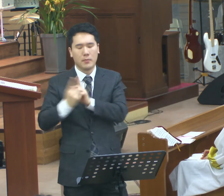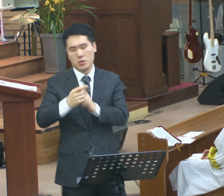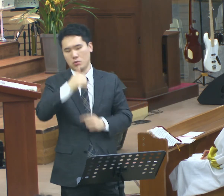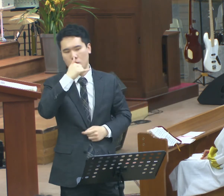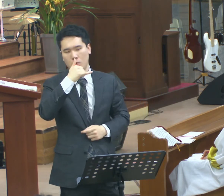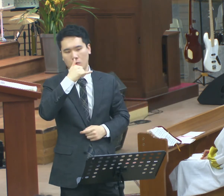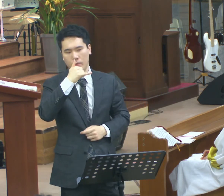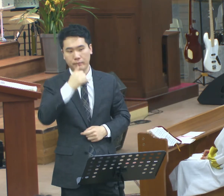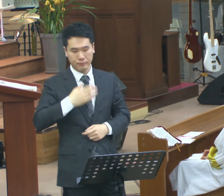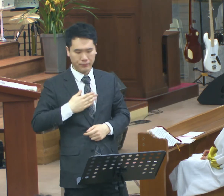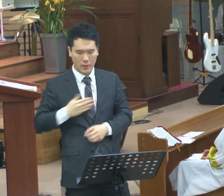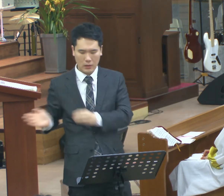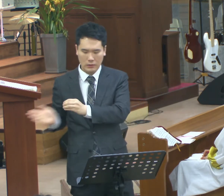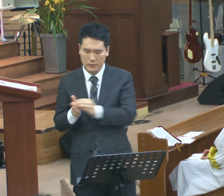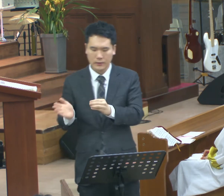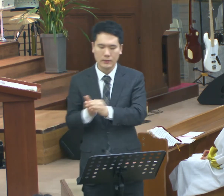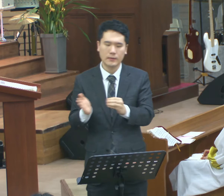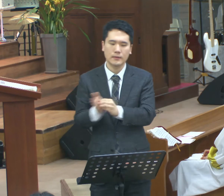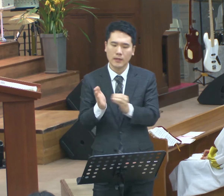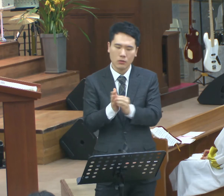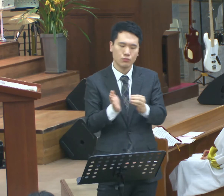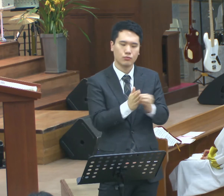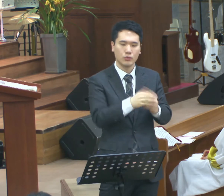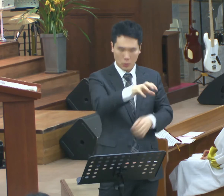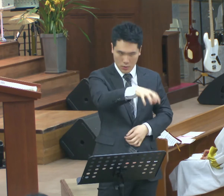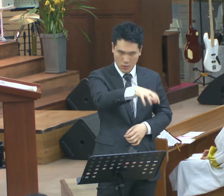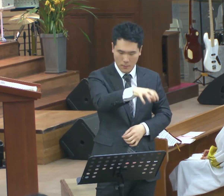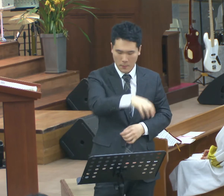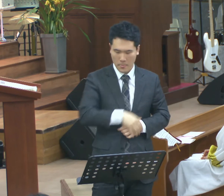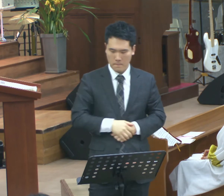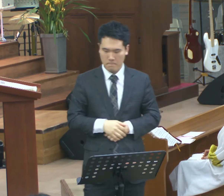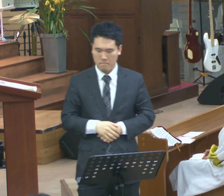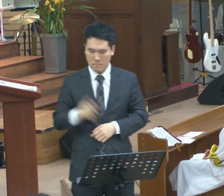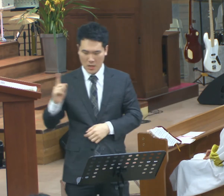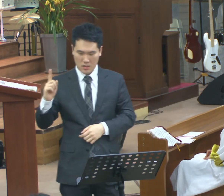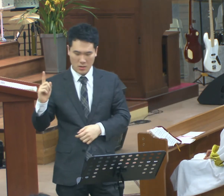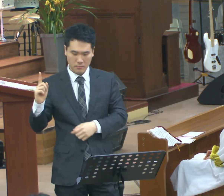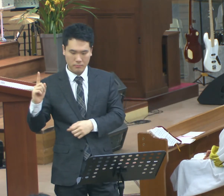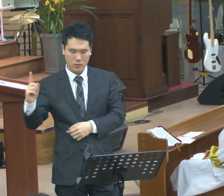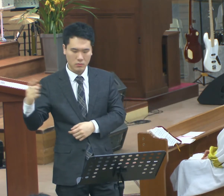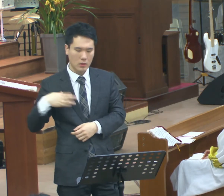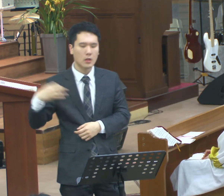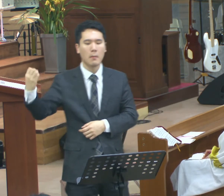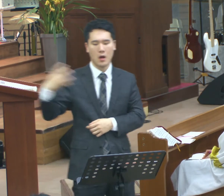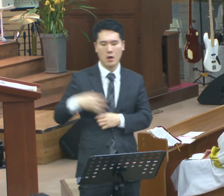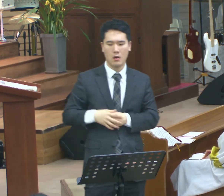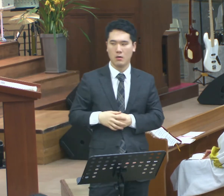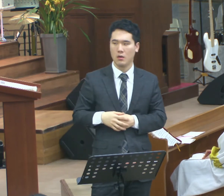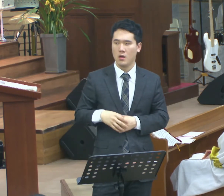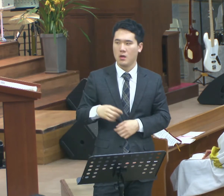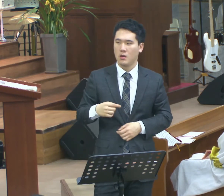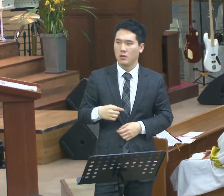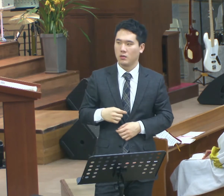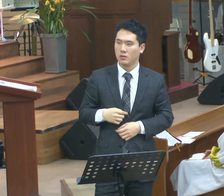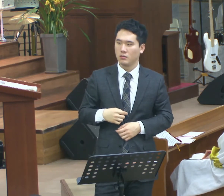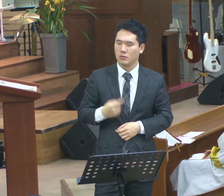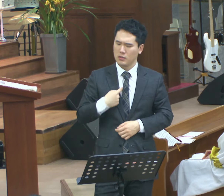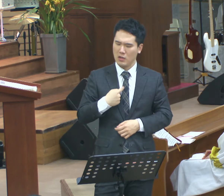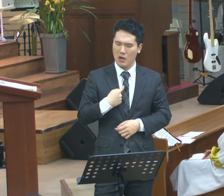탁구장에서 다른 분들은 다 괜찮은데 한 분이 제가 너무 못 친다고 이렇게 비난하는